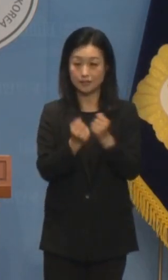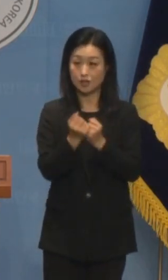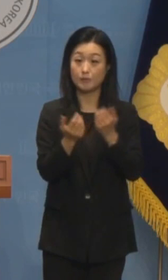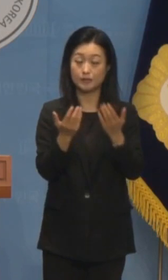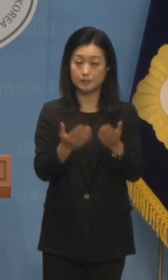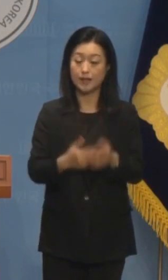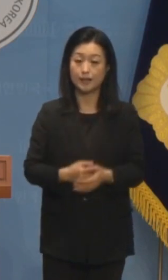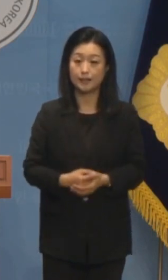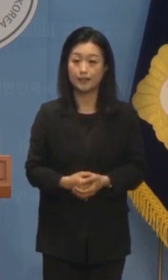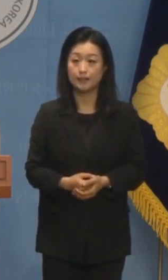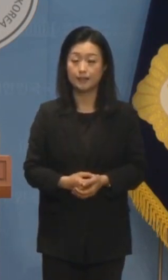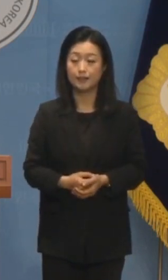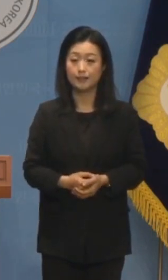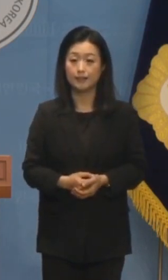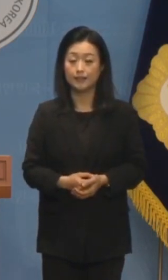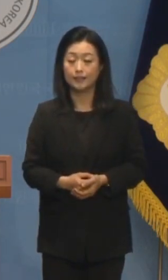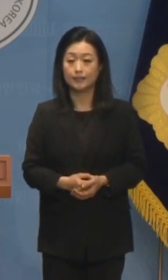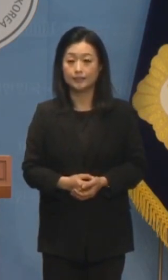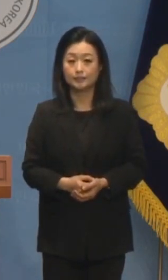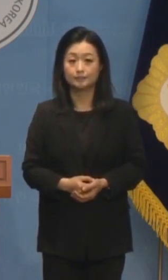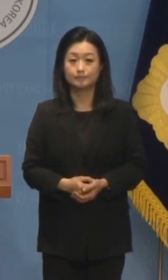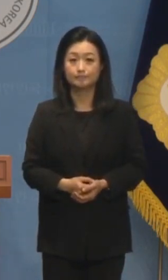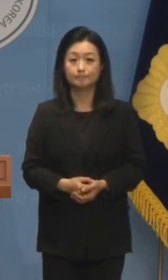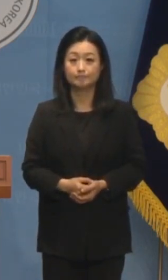드리도록 하겠습니다.